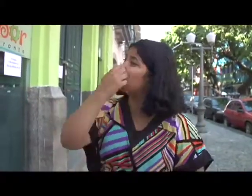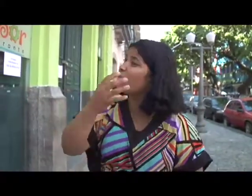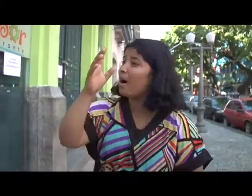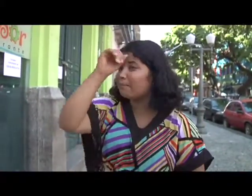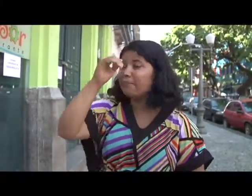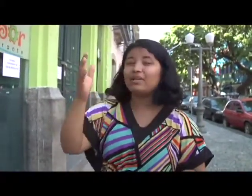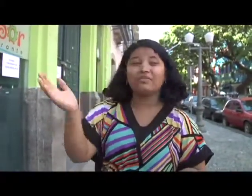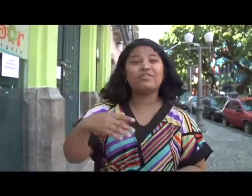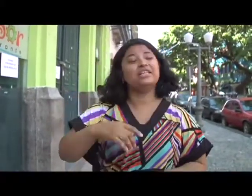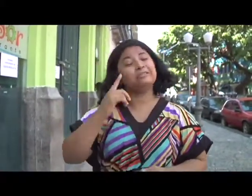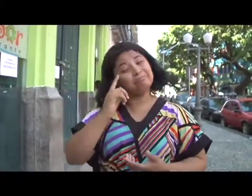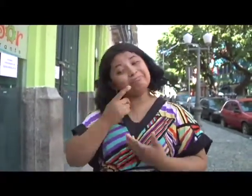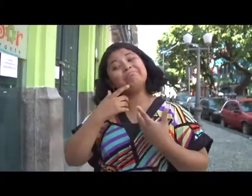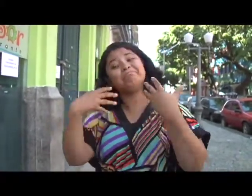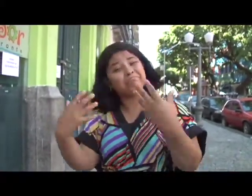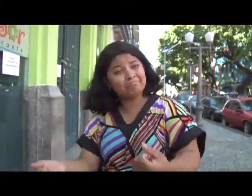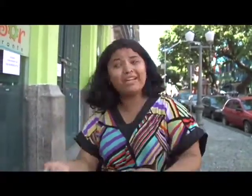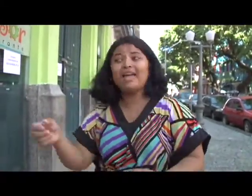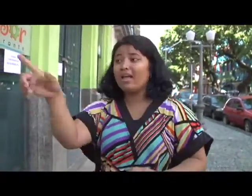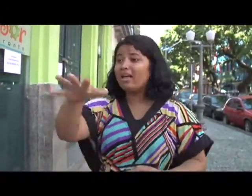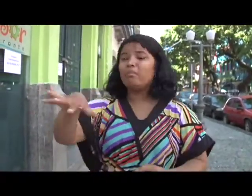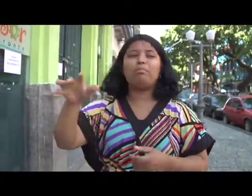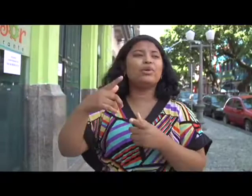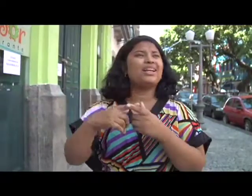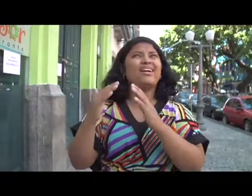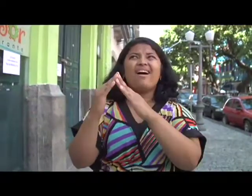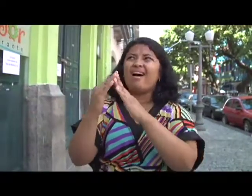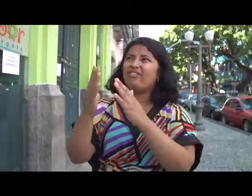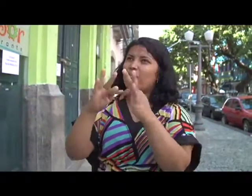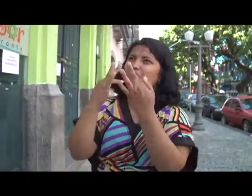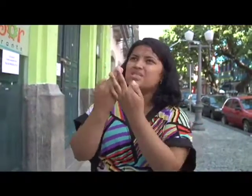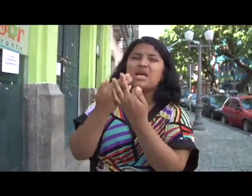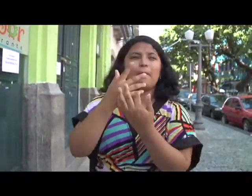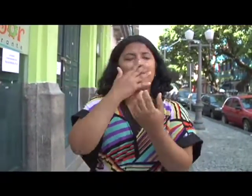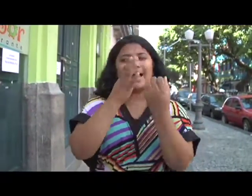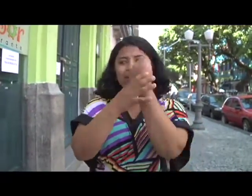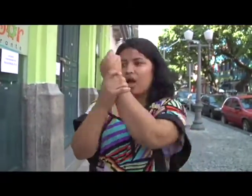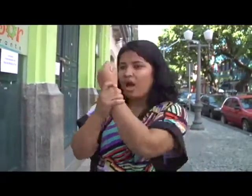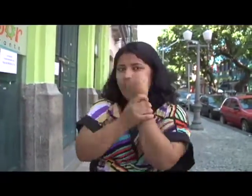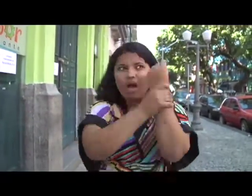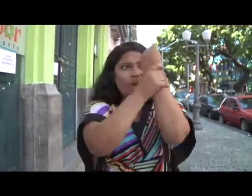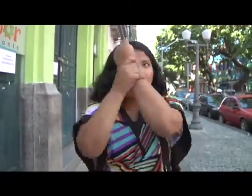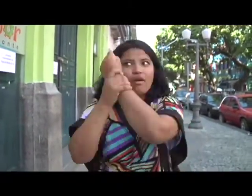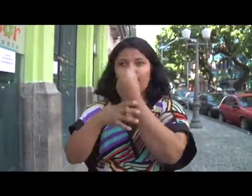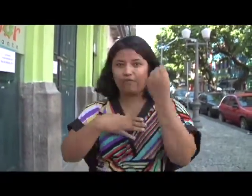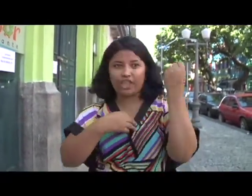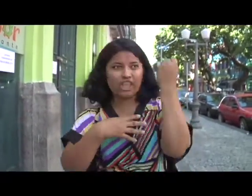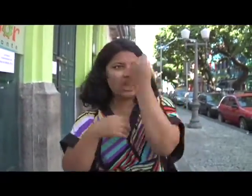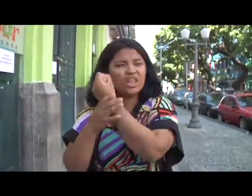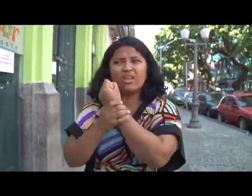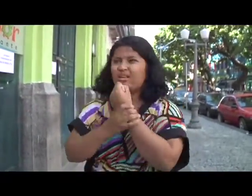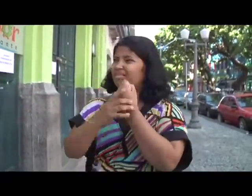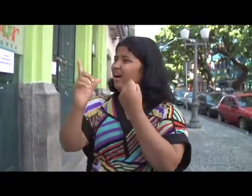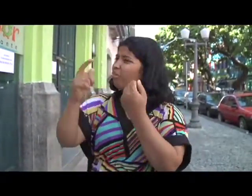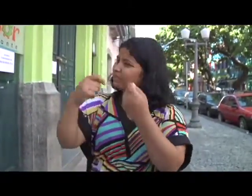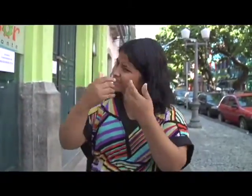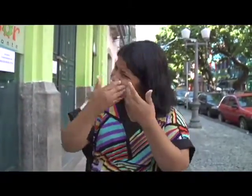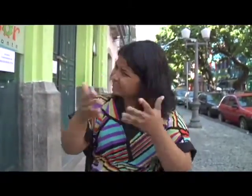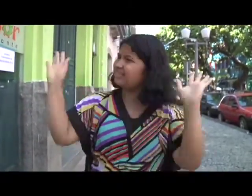eles aprendam. E muitos surdos têm feito isso, porque existe uma super proteção da família e elas precisam perceber que eles